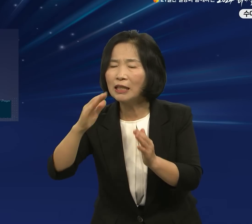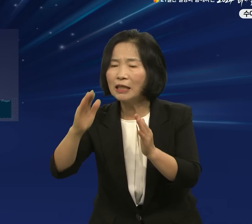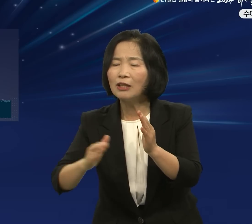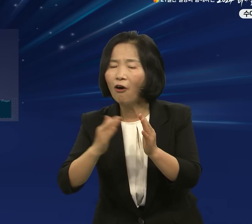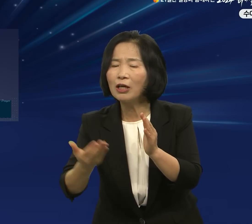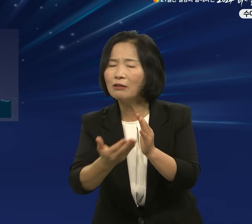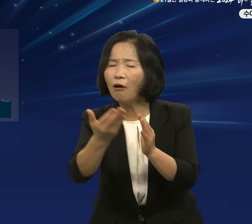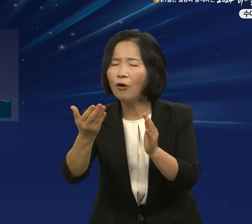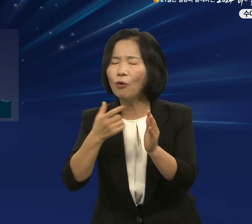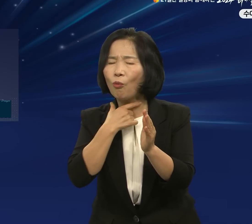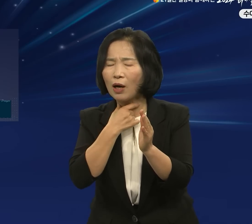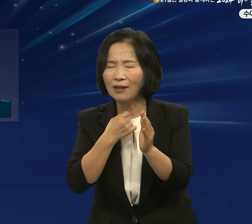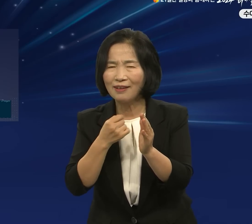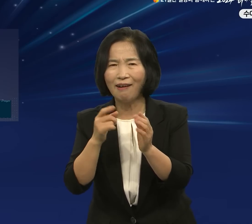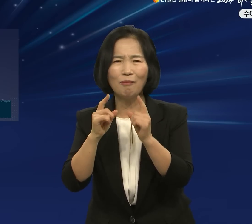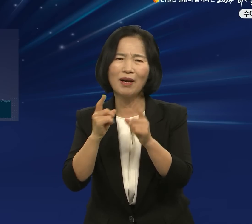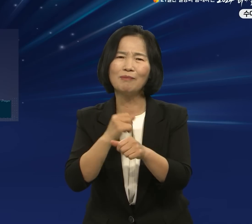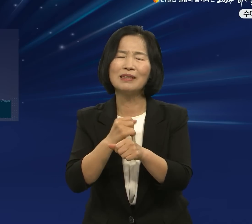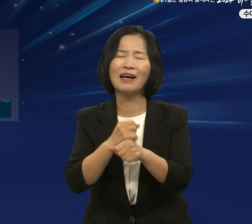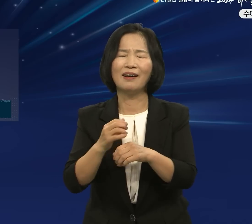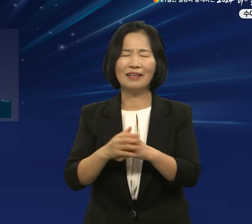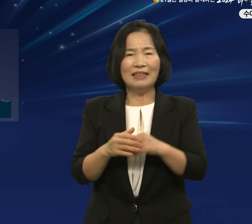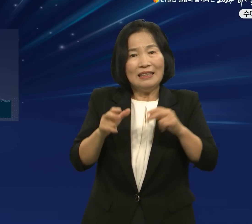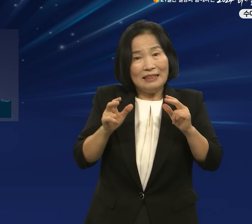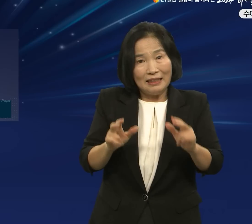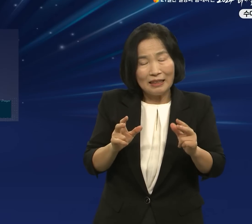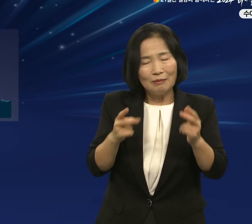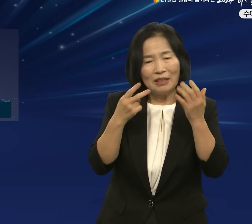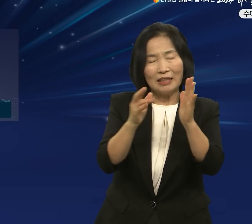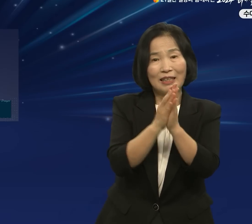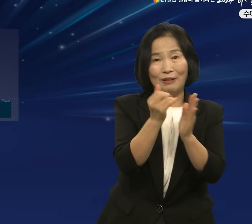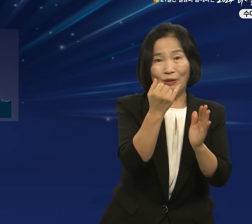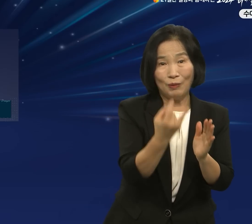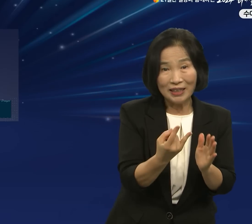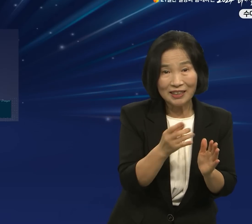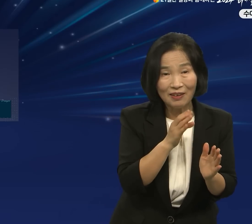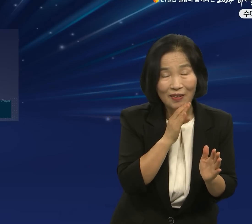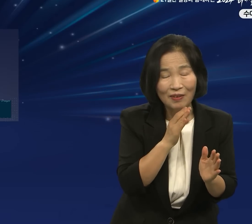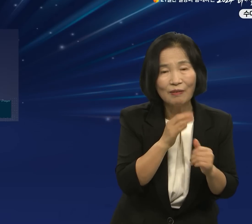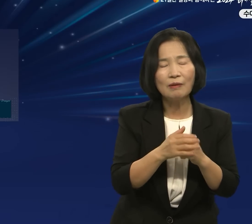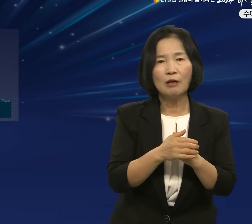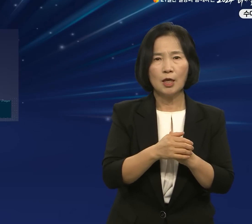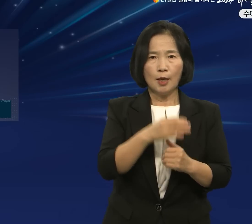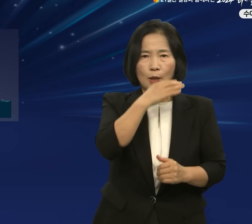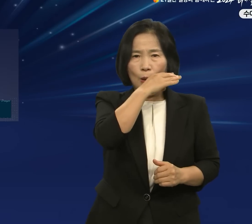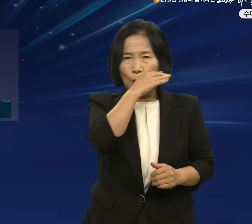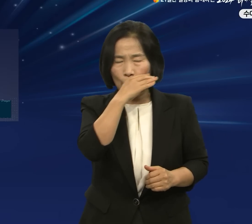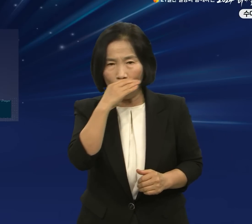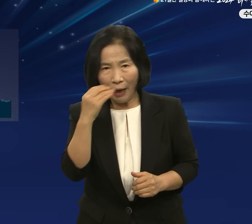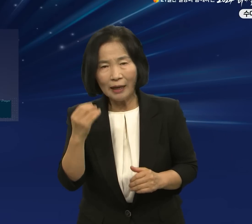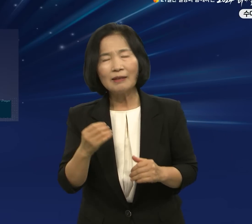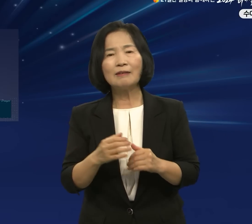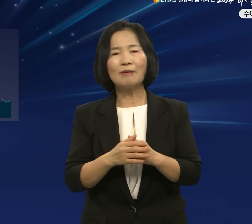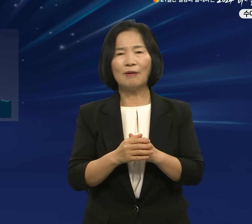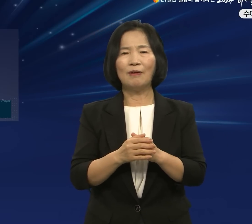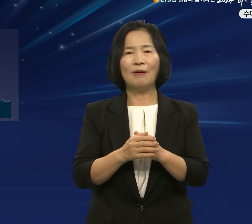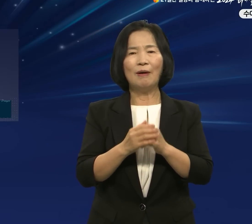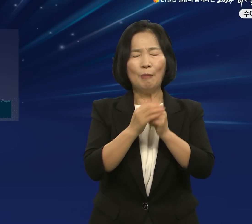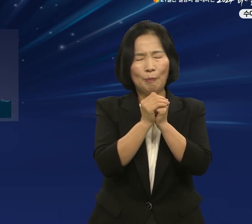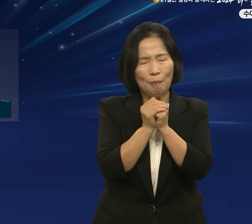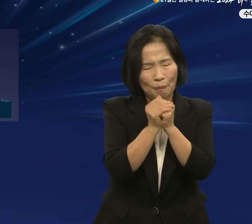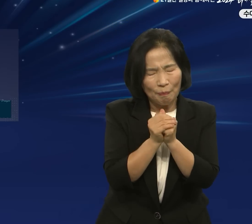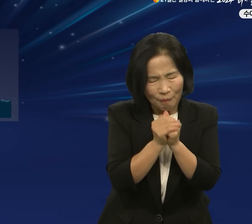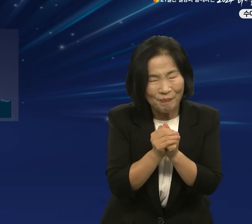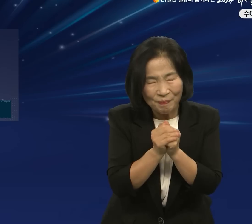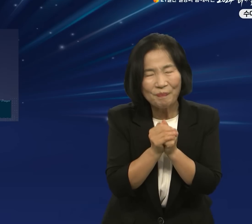지금 이 시간도 다니엘 기도회인데 올바르고 똑바른 기도하기